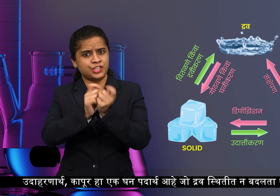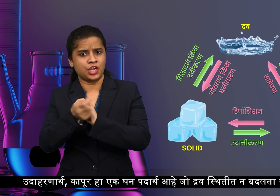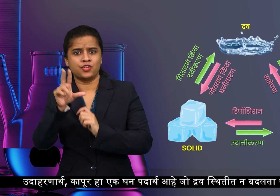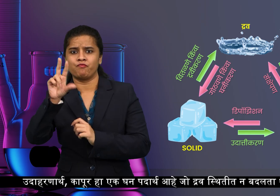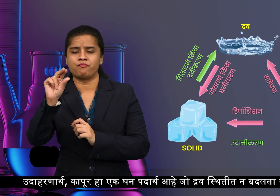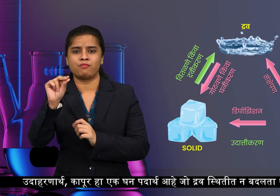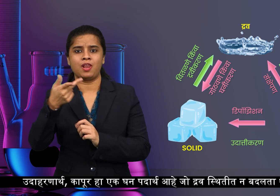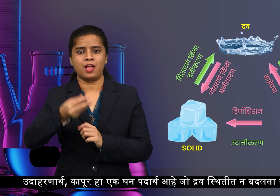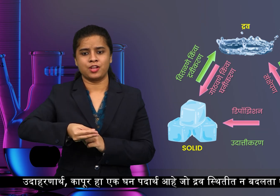होतो.